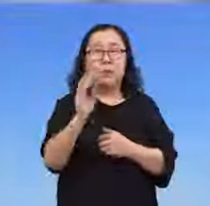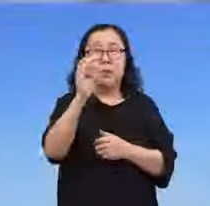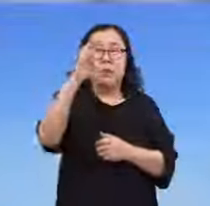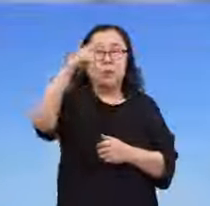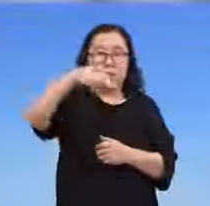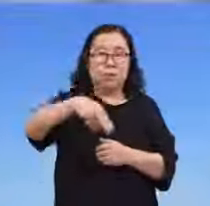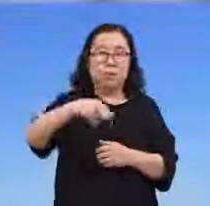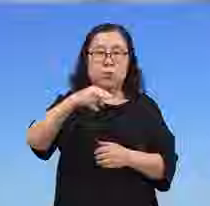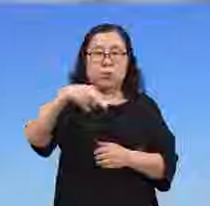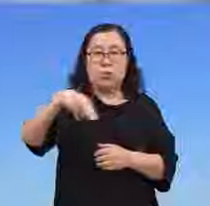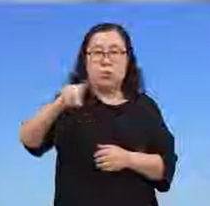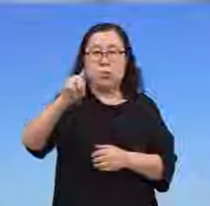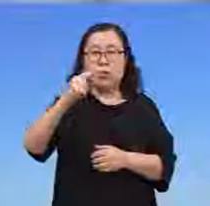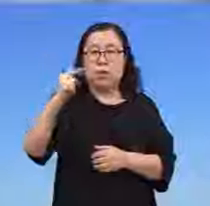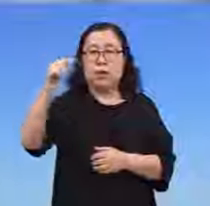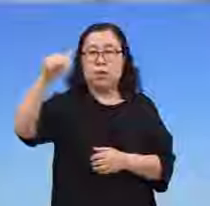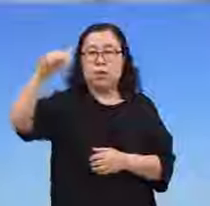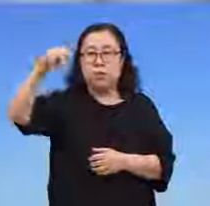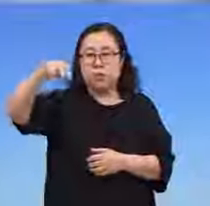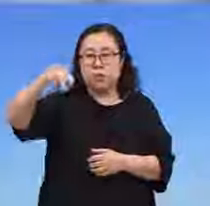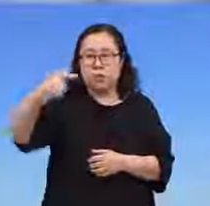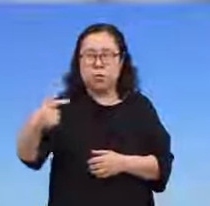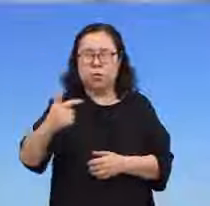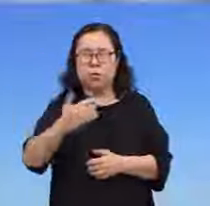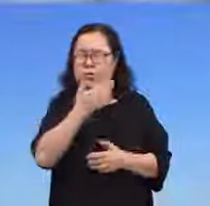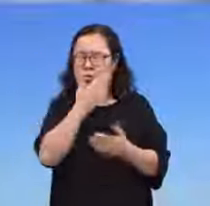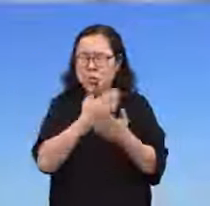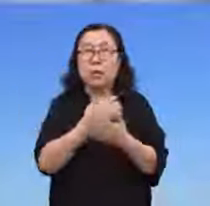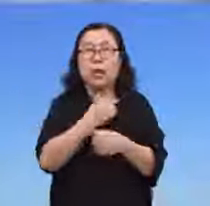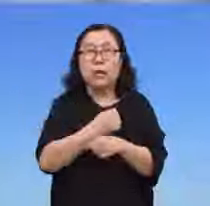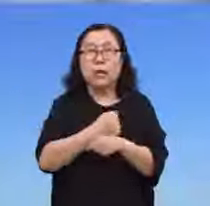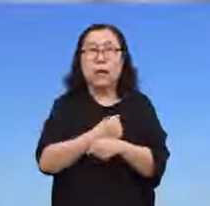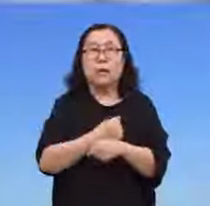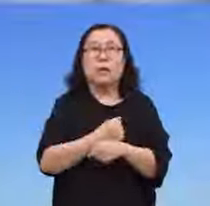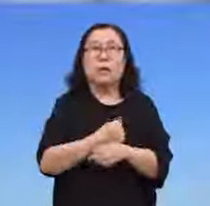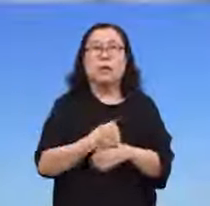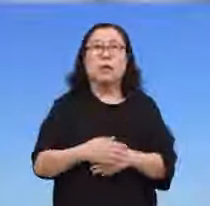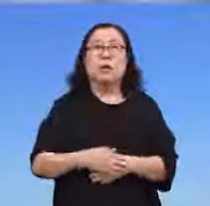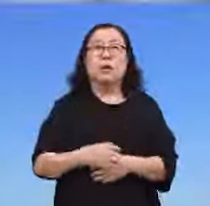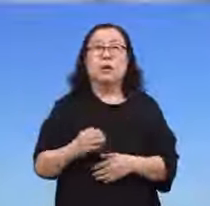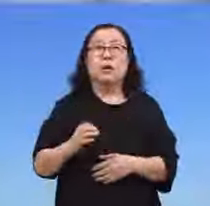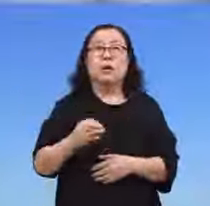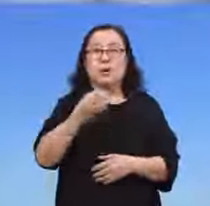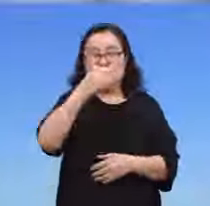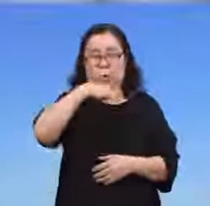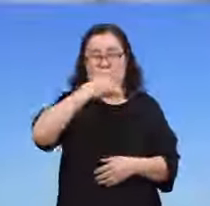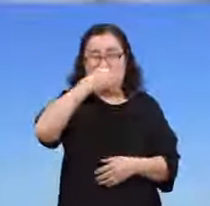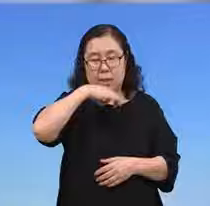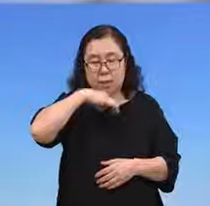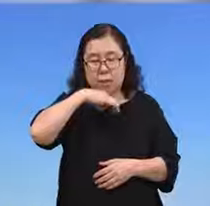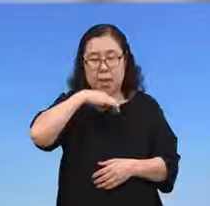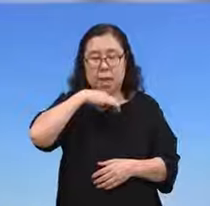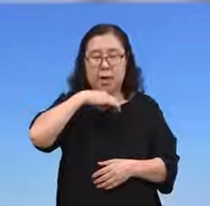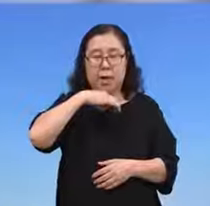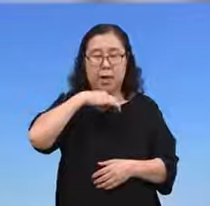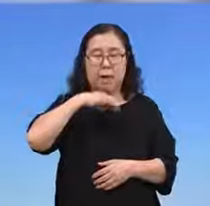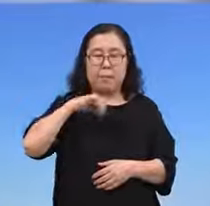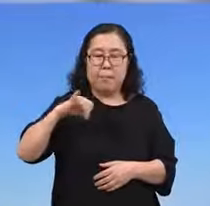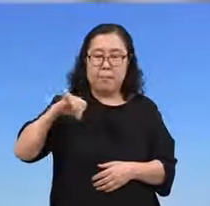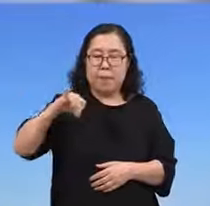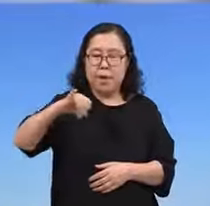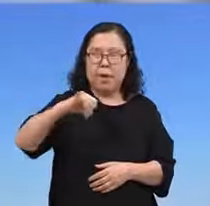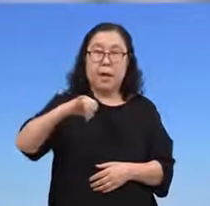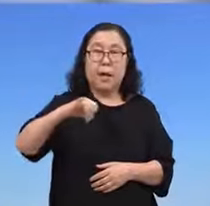그냥 건강 요새가 많으니까 유산균이 이렇게 중요하대요. 이 유산균이 유익한 균이 그